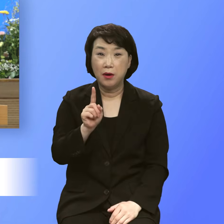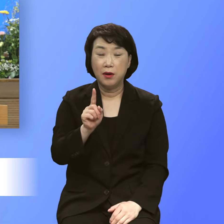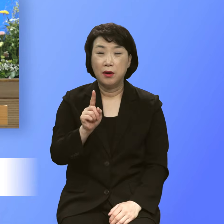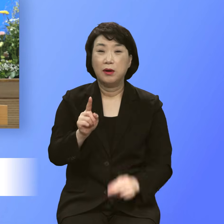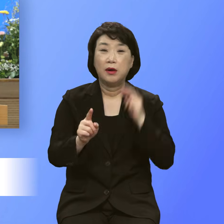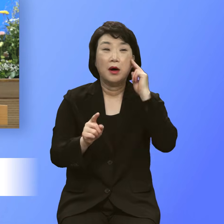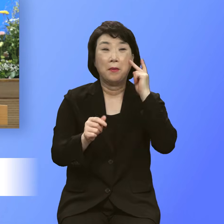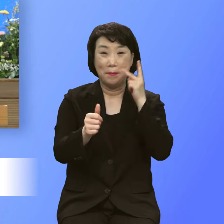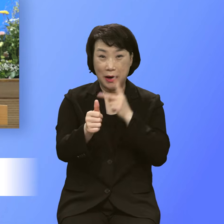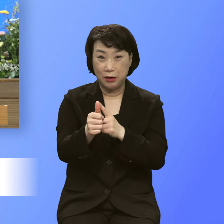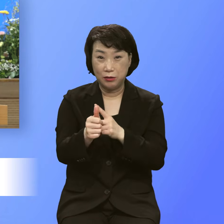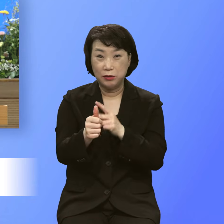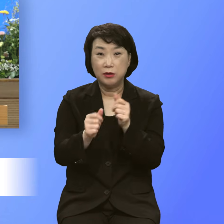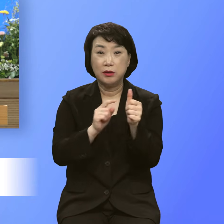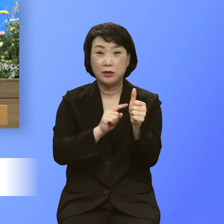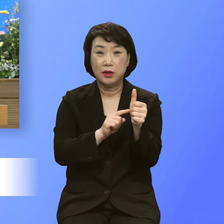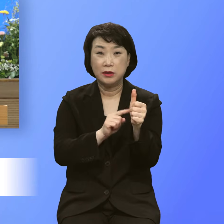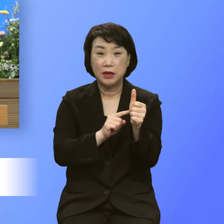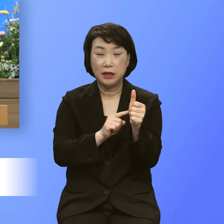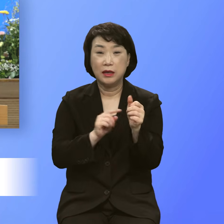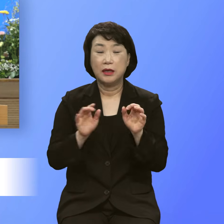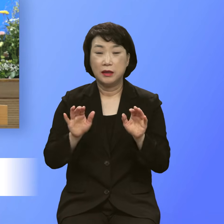사도 바울이